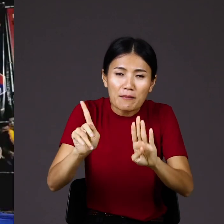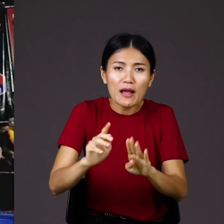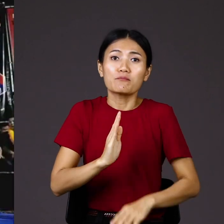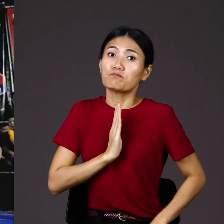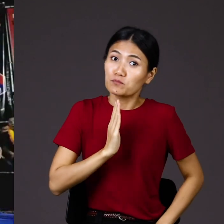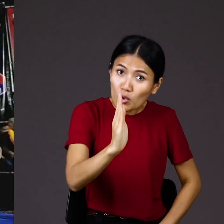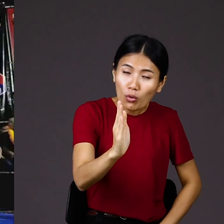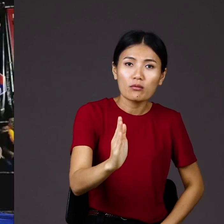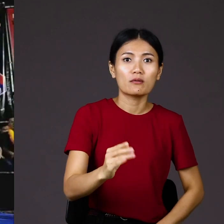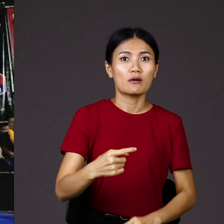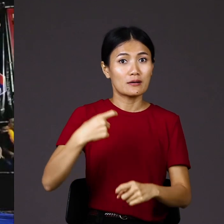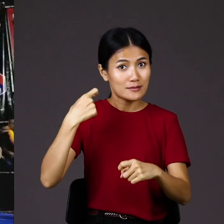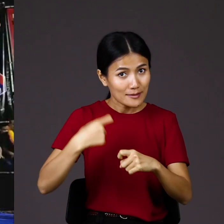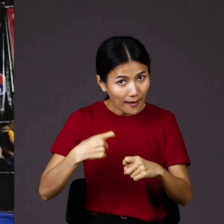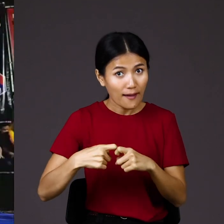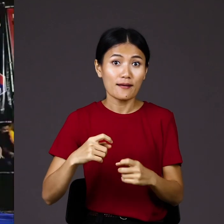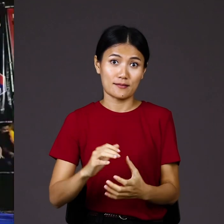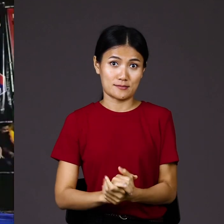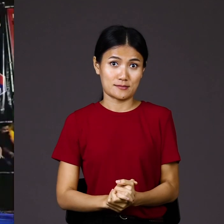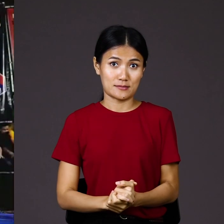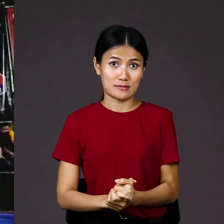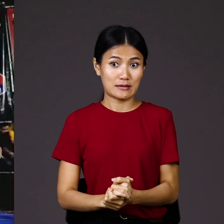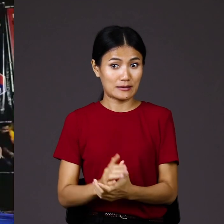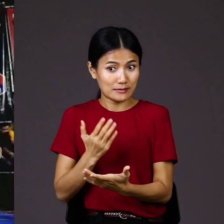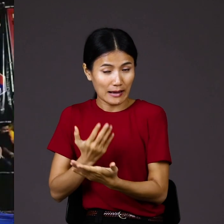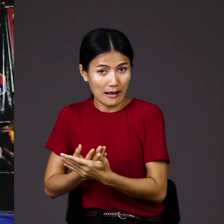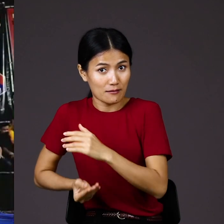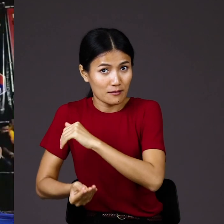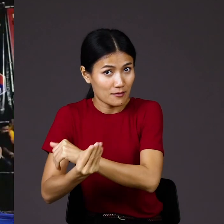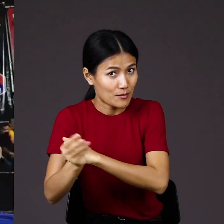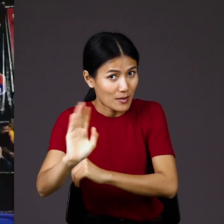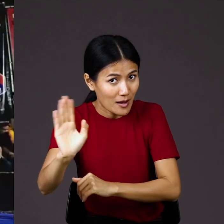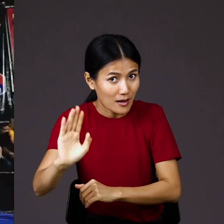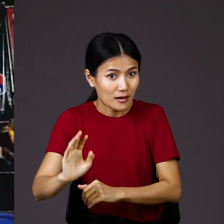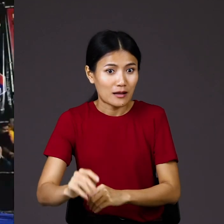ใสๆแบบนี้ไม่ง่ายเลยครับ